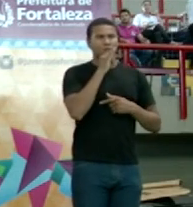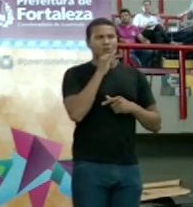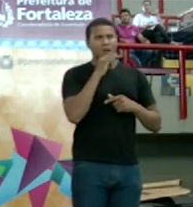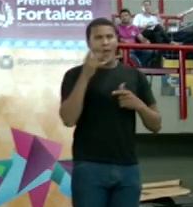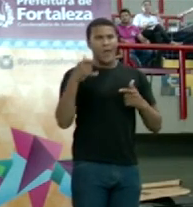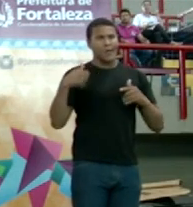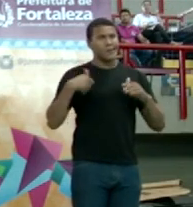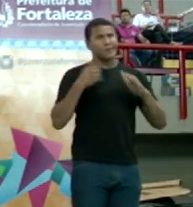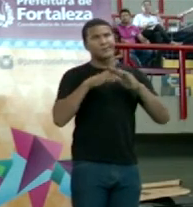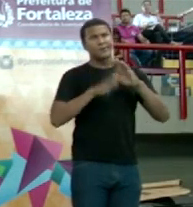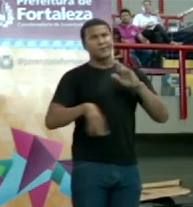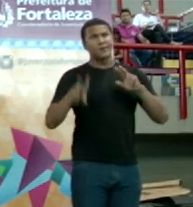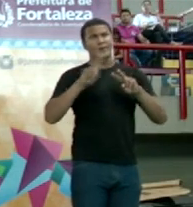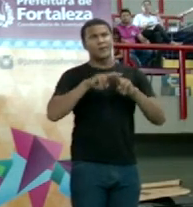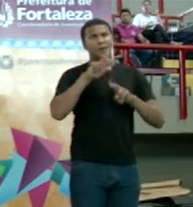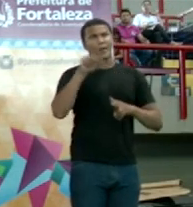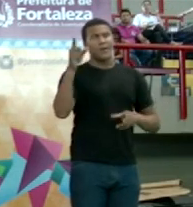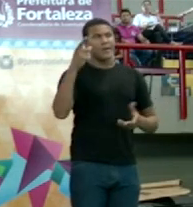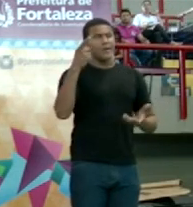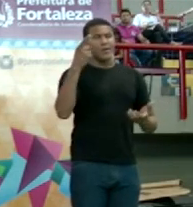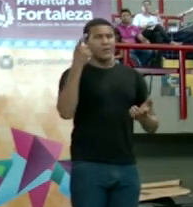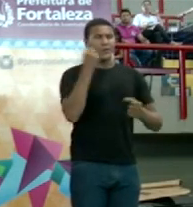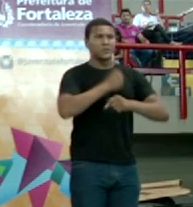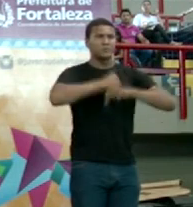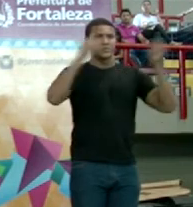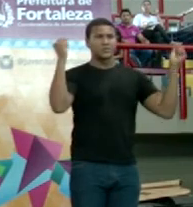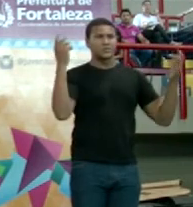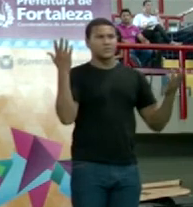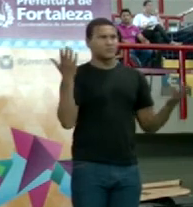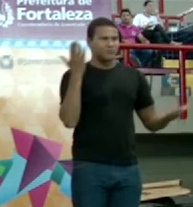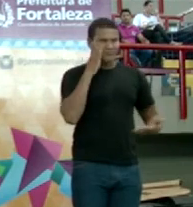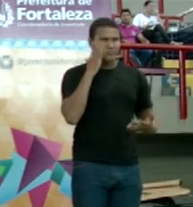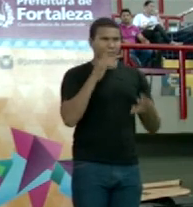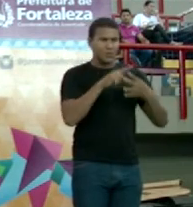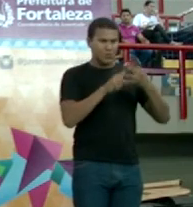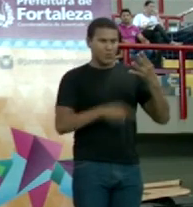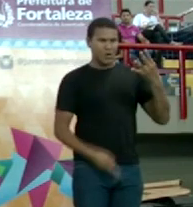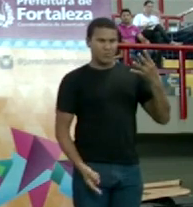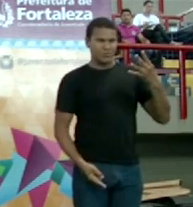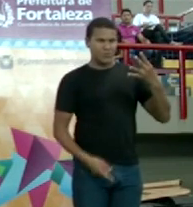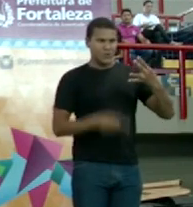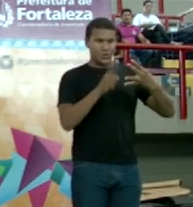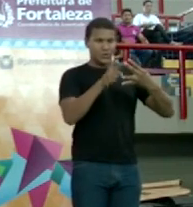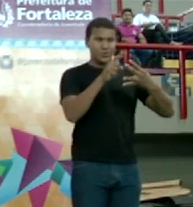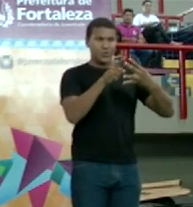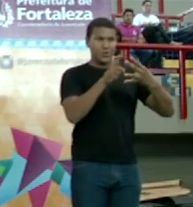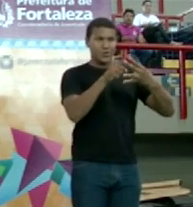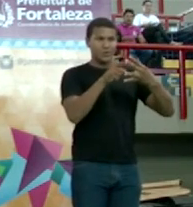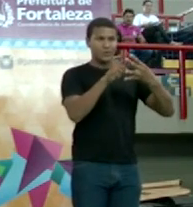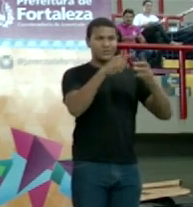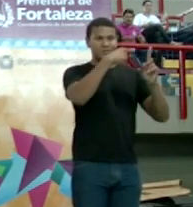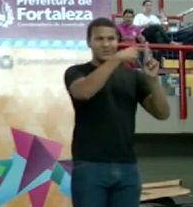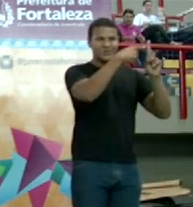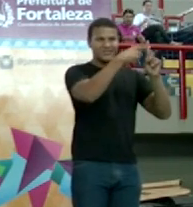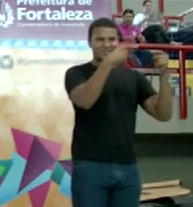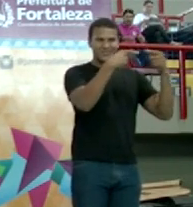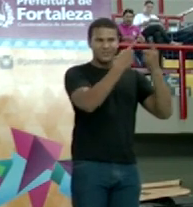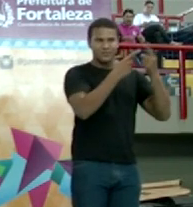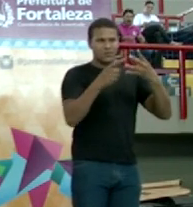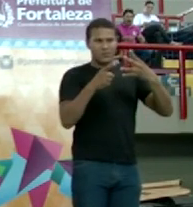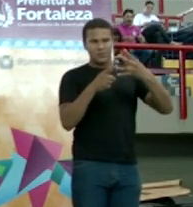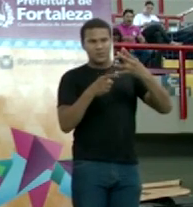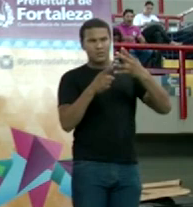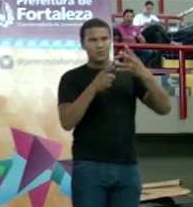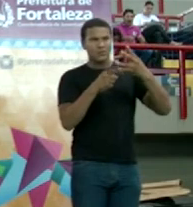é absurda. Vocês viram que eu dei 4 exemplos, 2 que eu concordo e 2 que eu